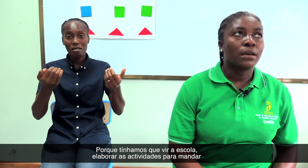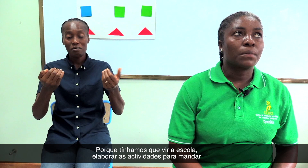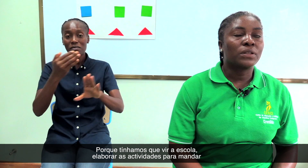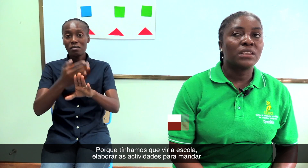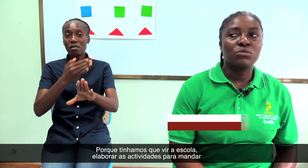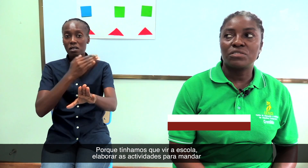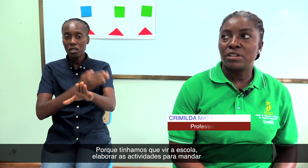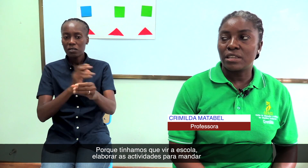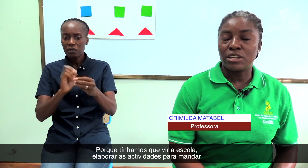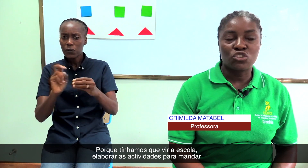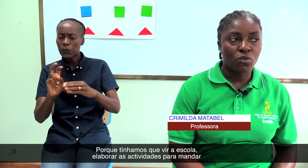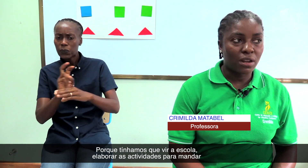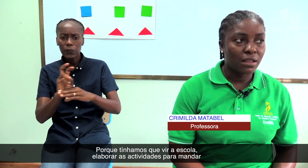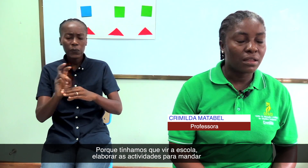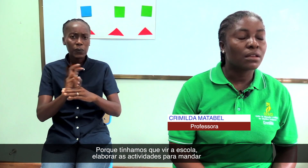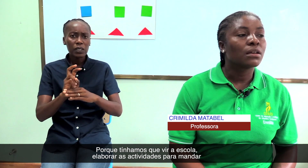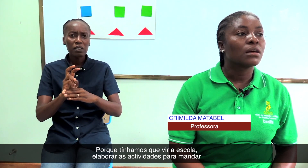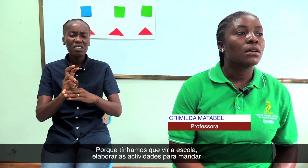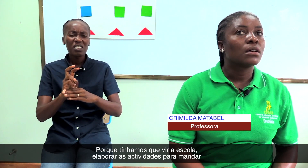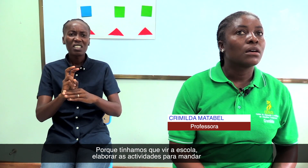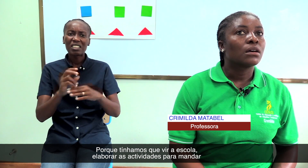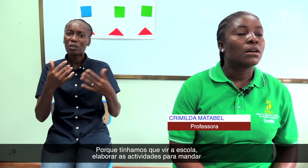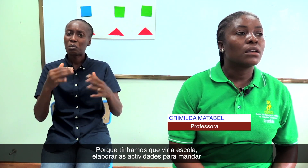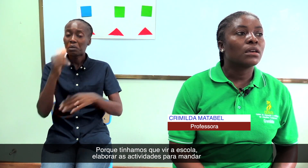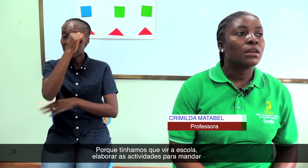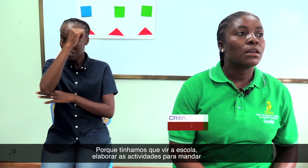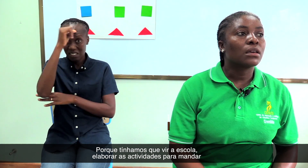Porque tínhamos que vir aqui na escola,